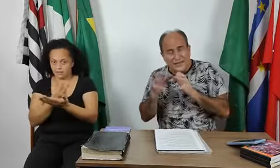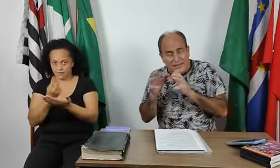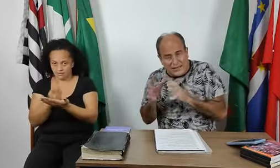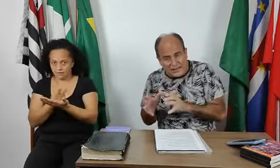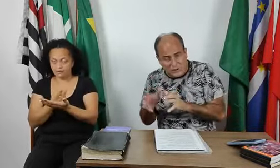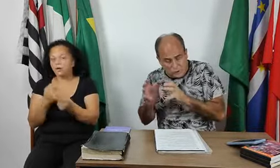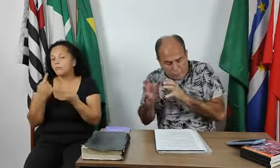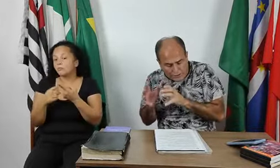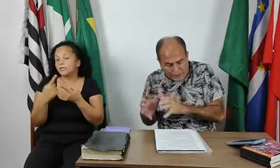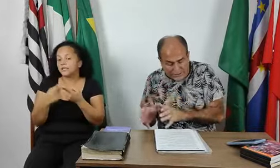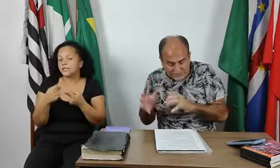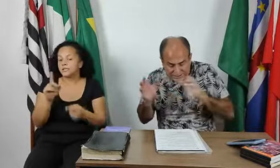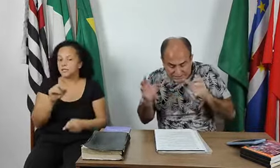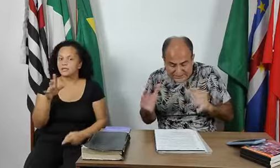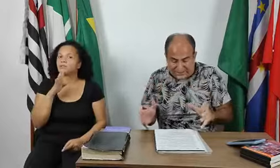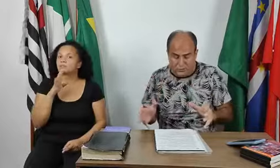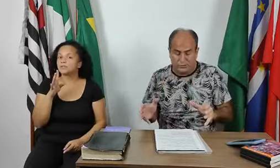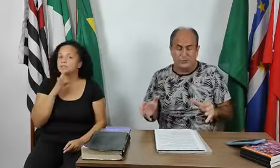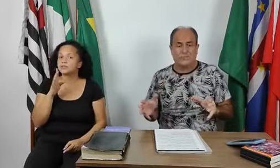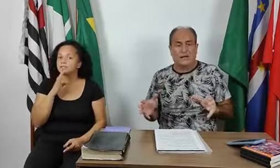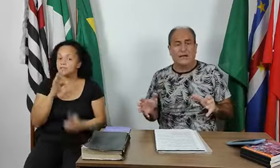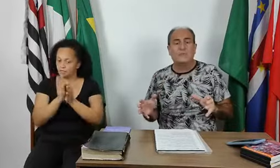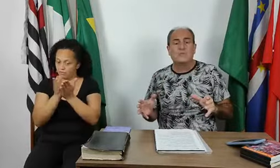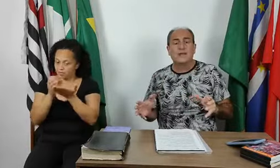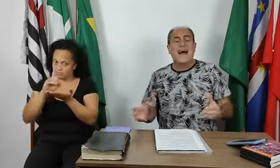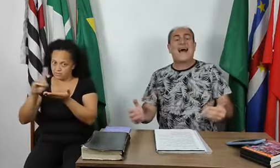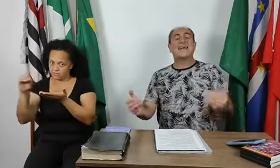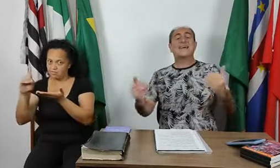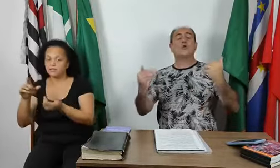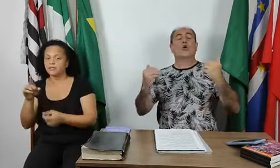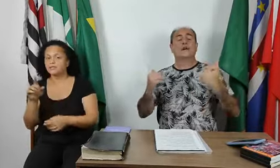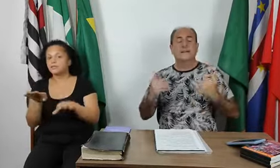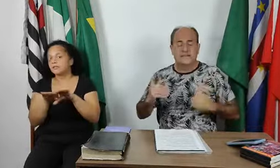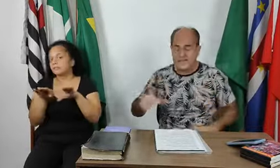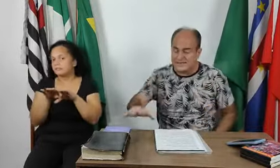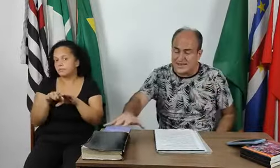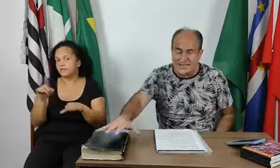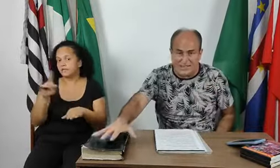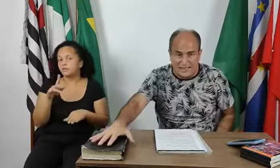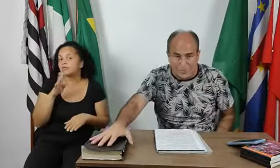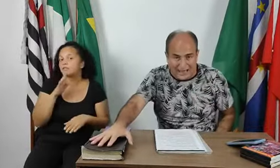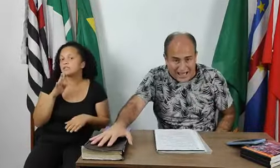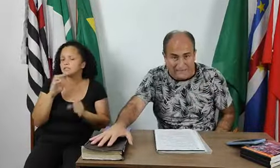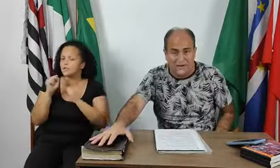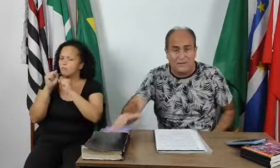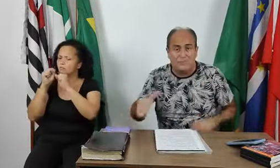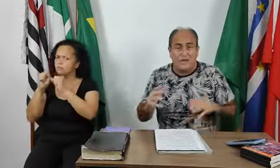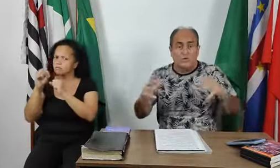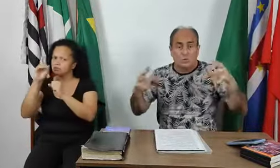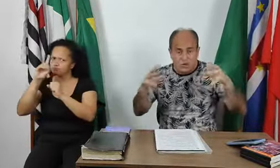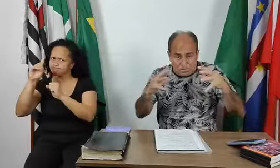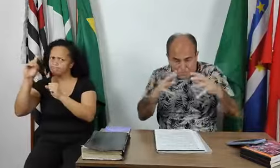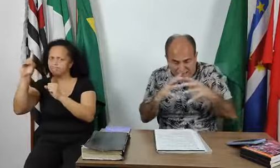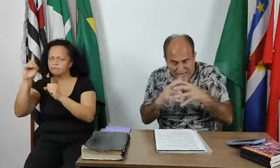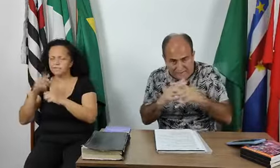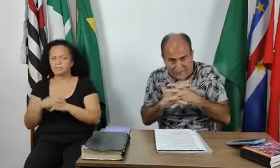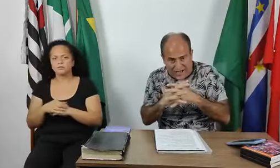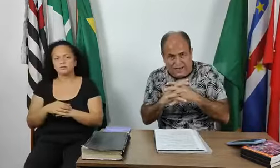e nem o poder de Deus. Né? A ignorância acerca da palavra